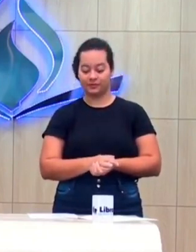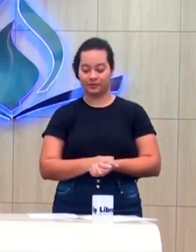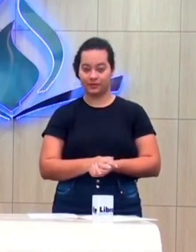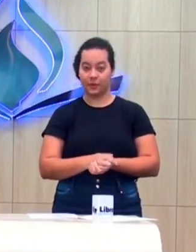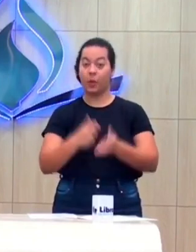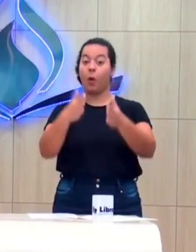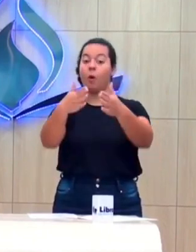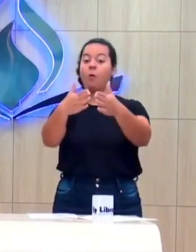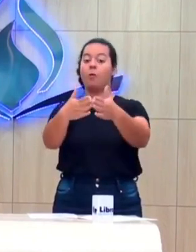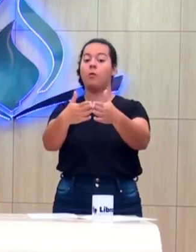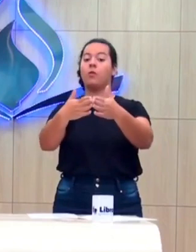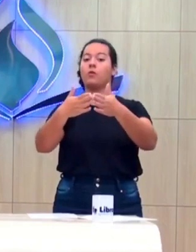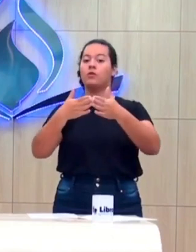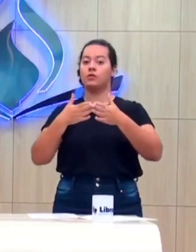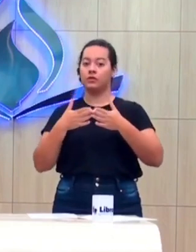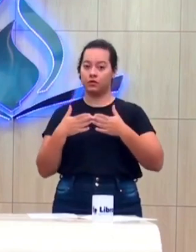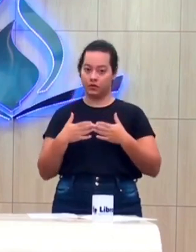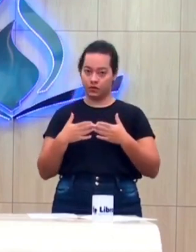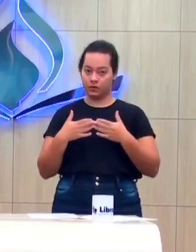por favor,